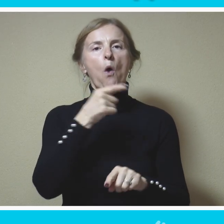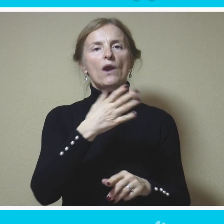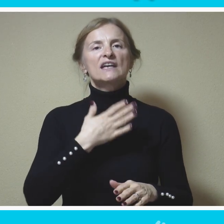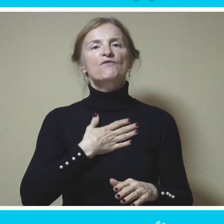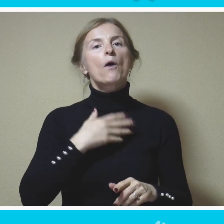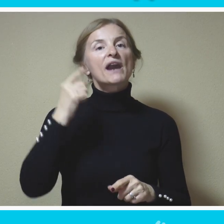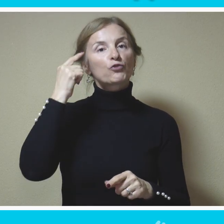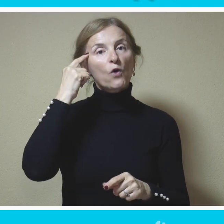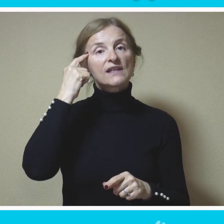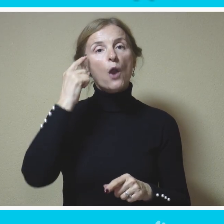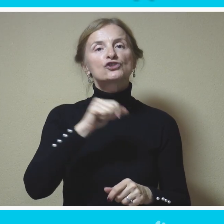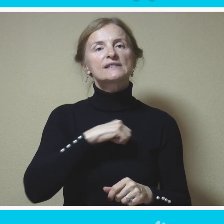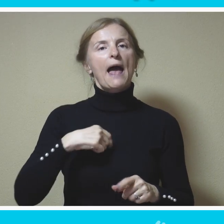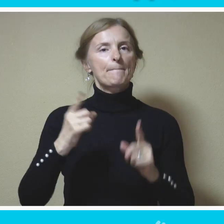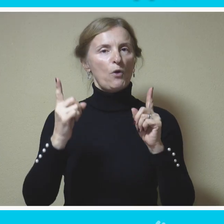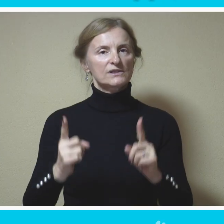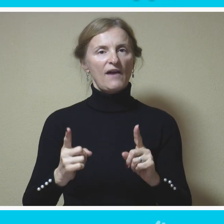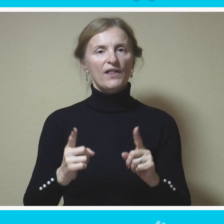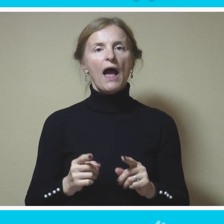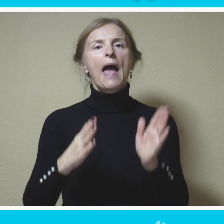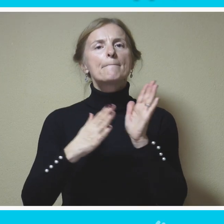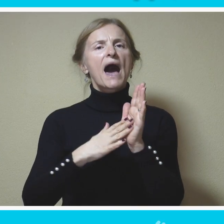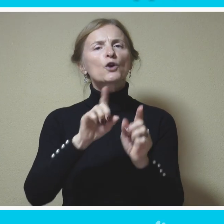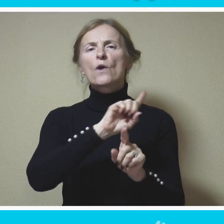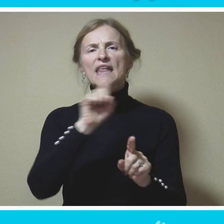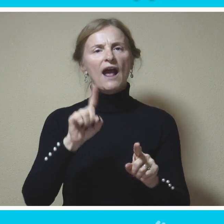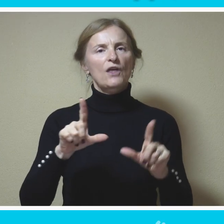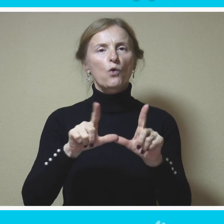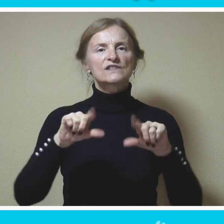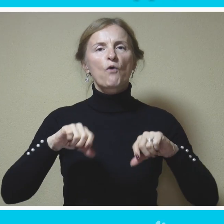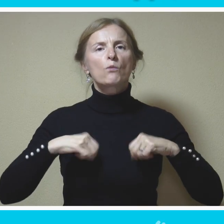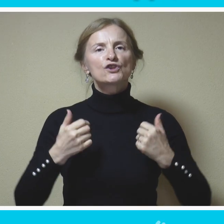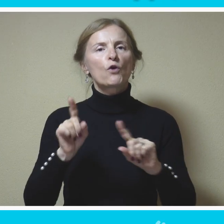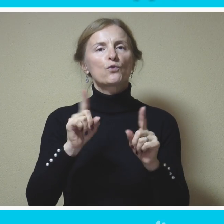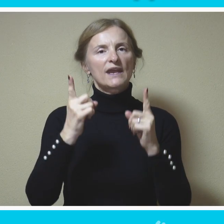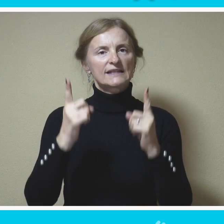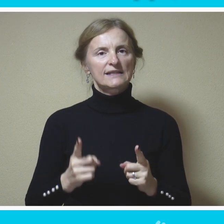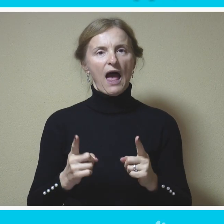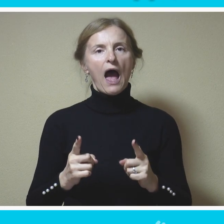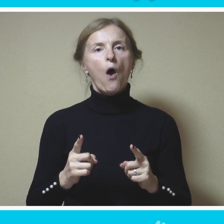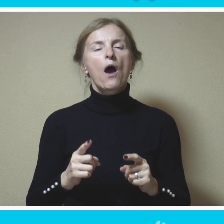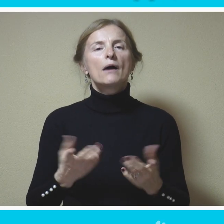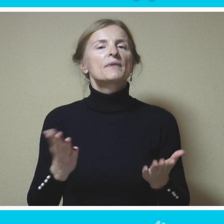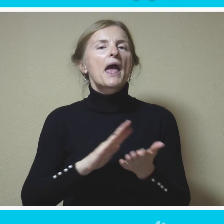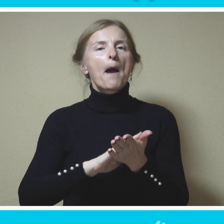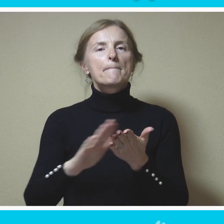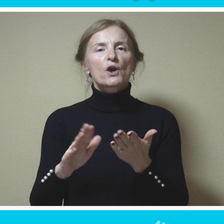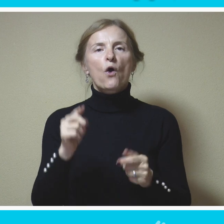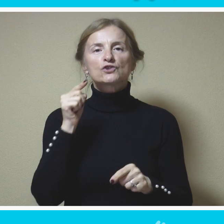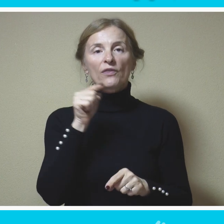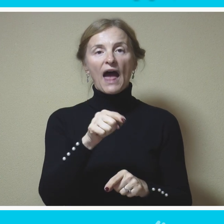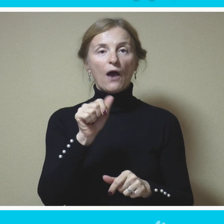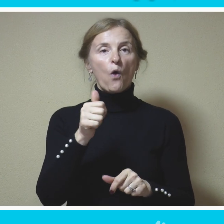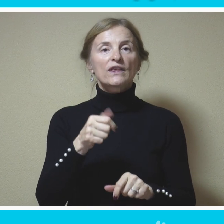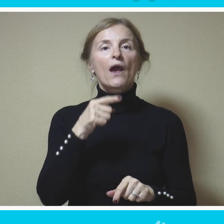da ih on svojom radoznalošću sam postavlja. Marko nikada u svom životu nije stao.